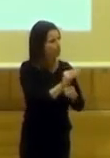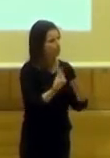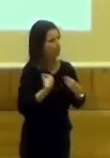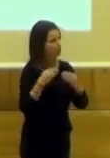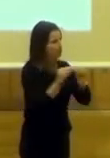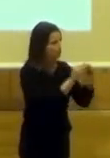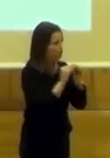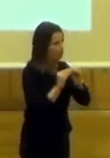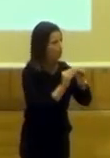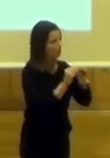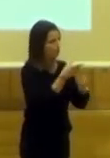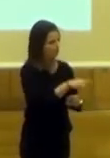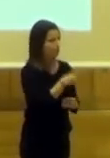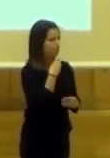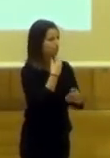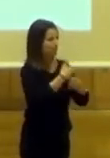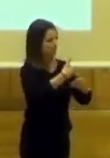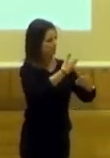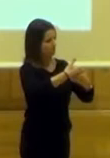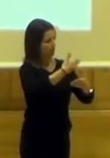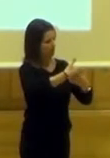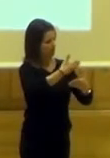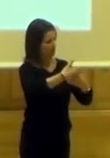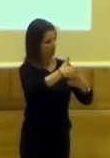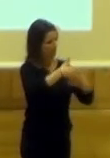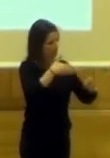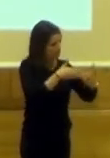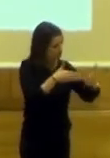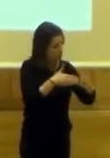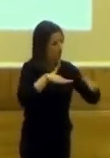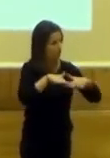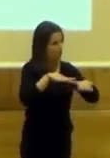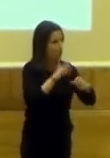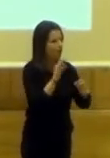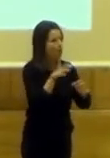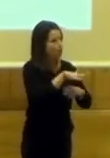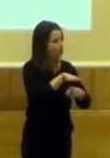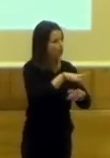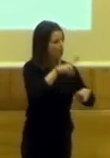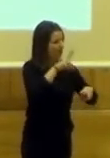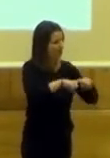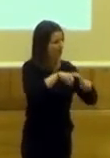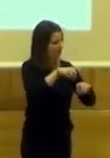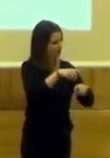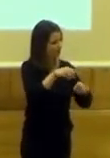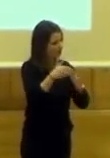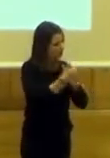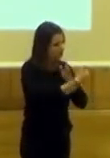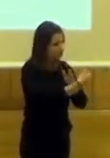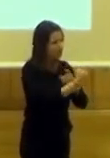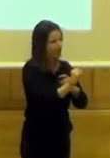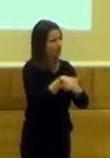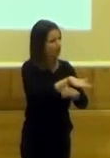común, así como aquellas barreras a la movilidad o puntos negros que representan